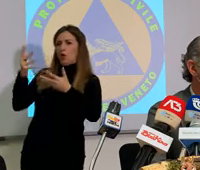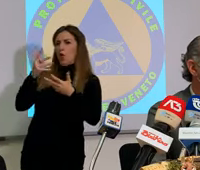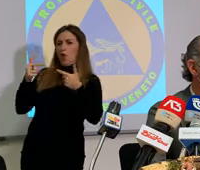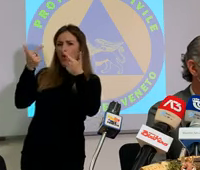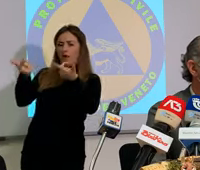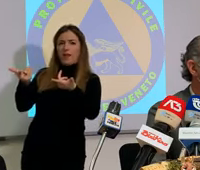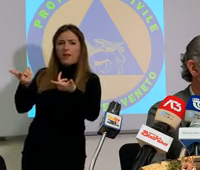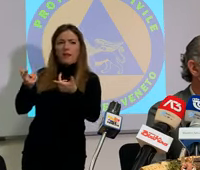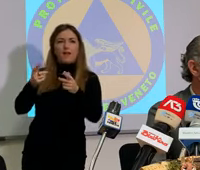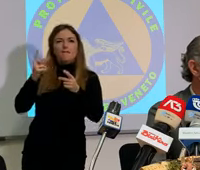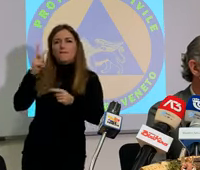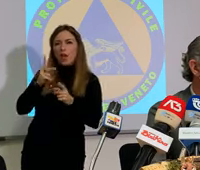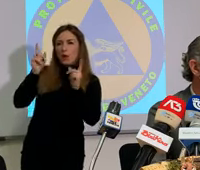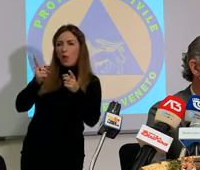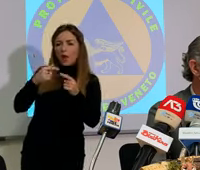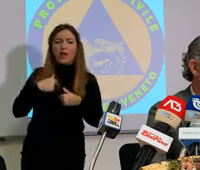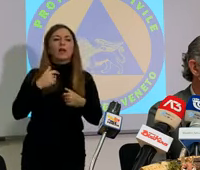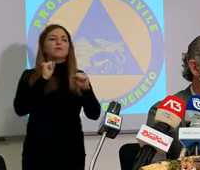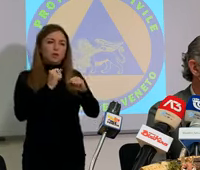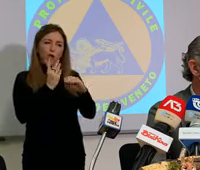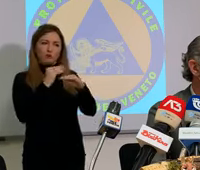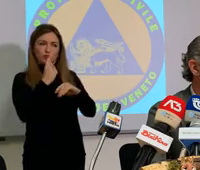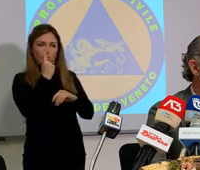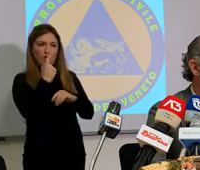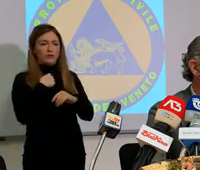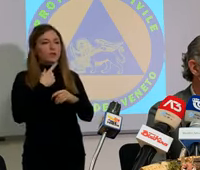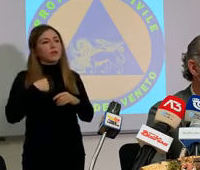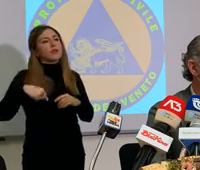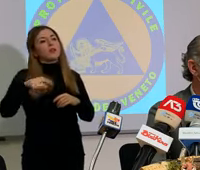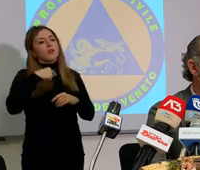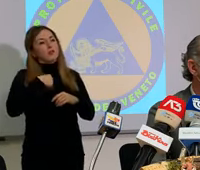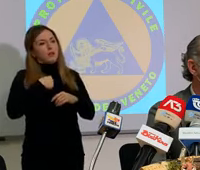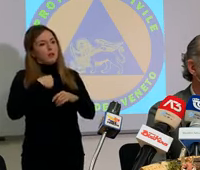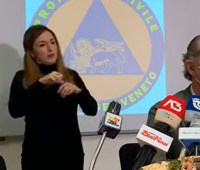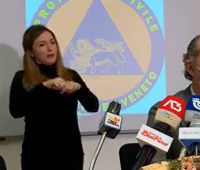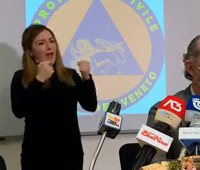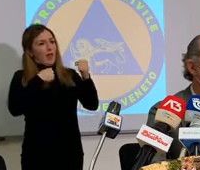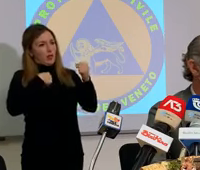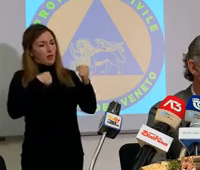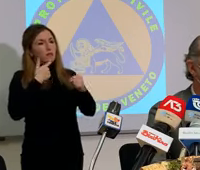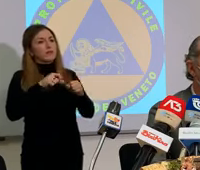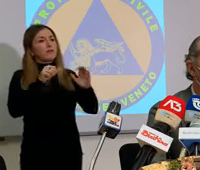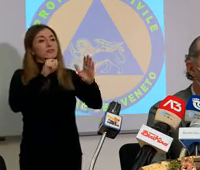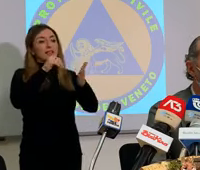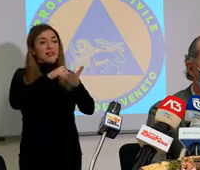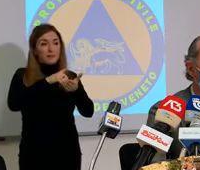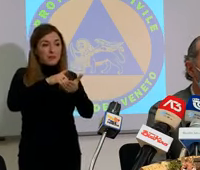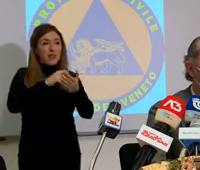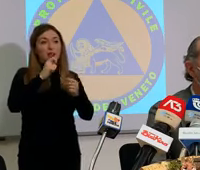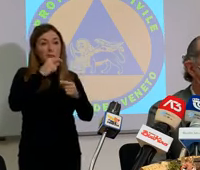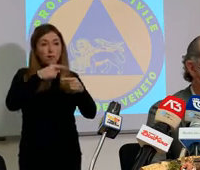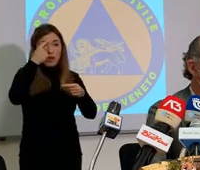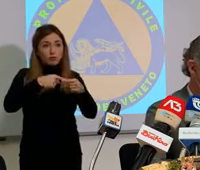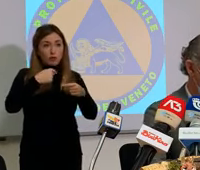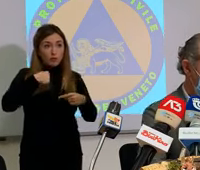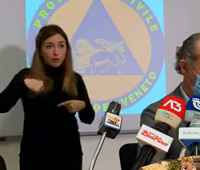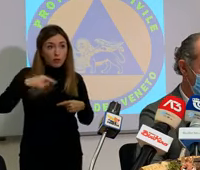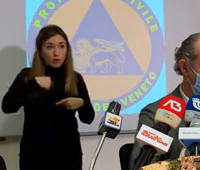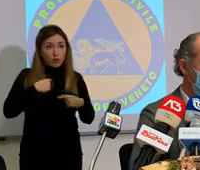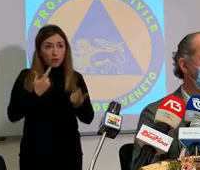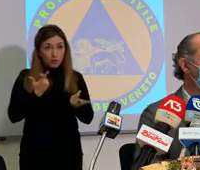qual è la verità e posso anche aggiungere roba e noi ne facciamo le spese perché se la colpa è affare 60.000 tampone al giorno cioè voi